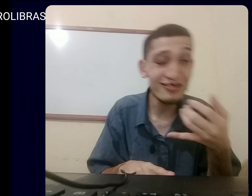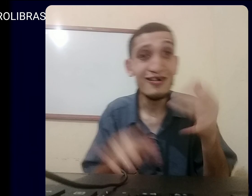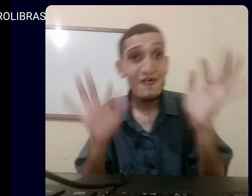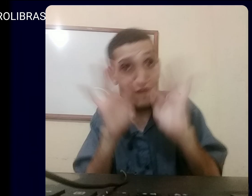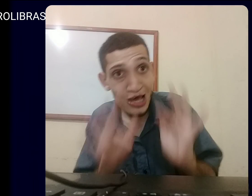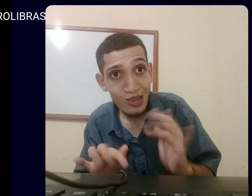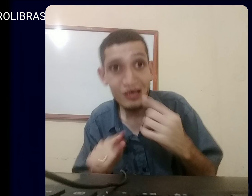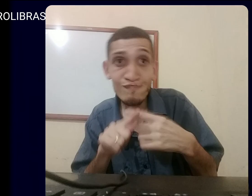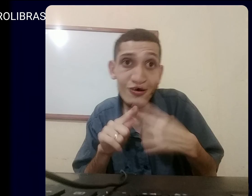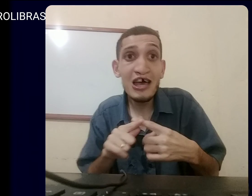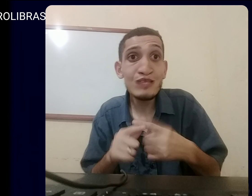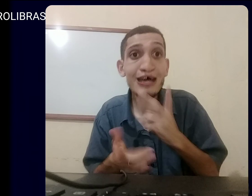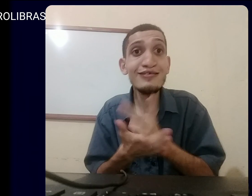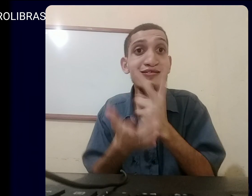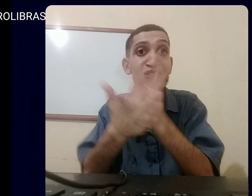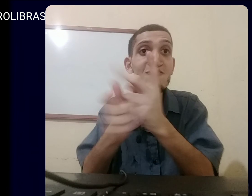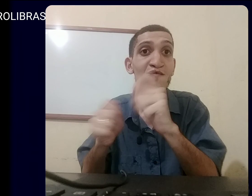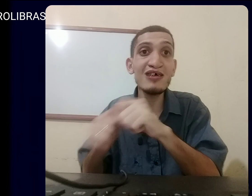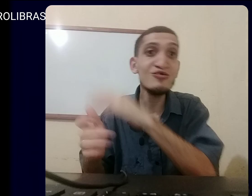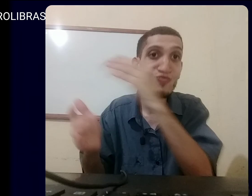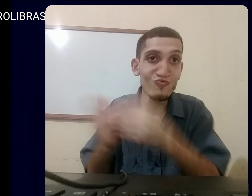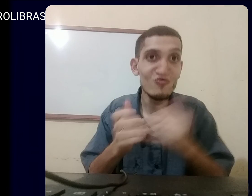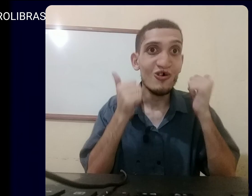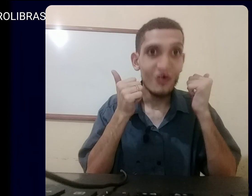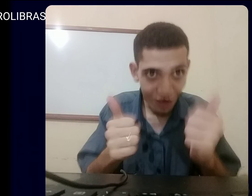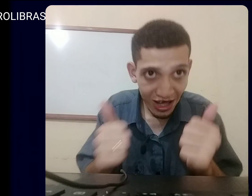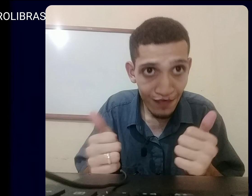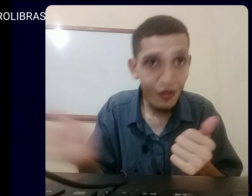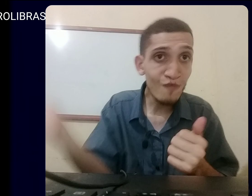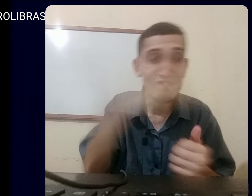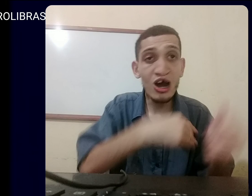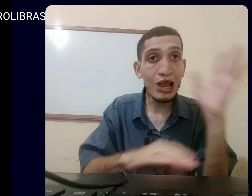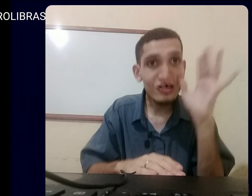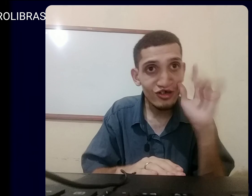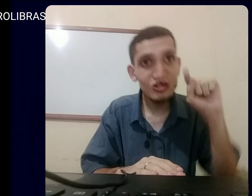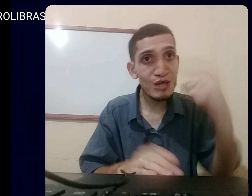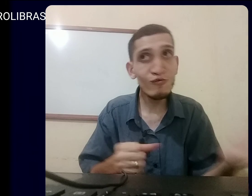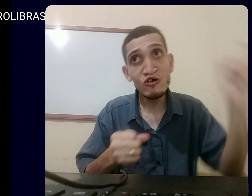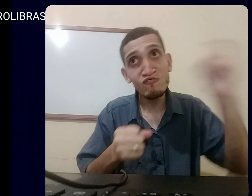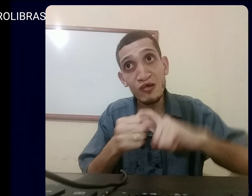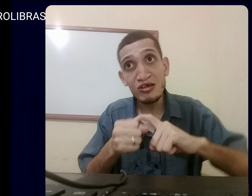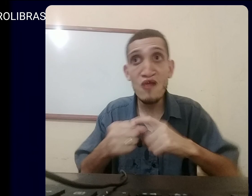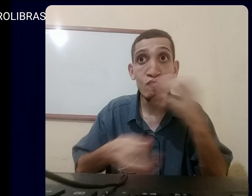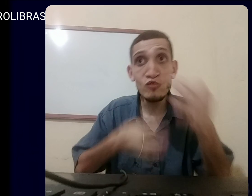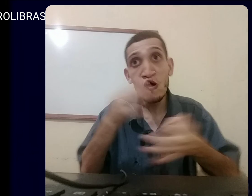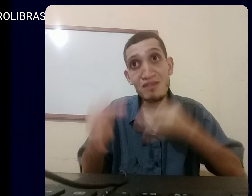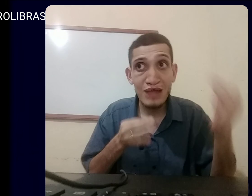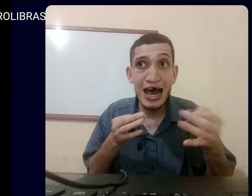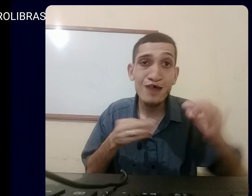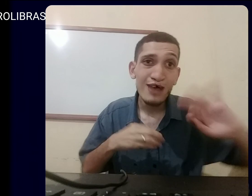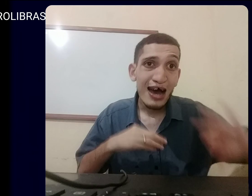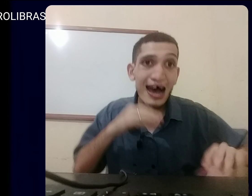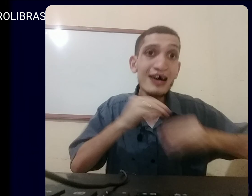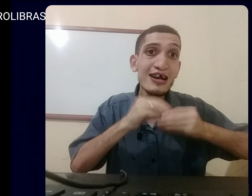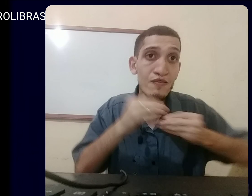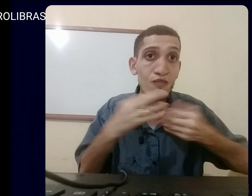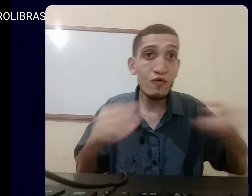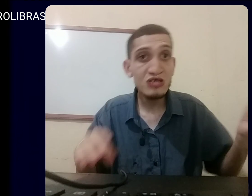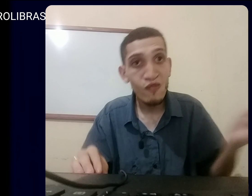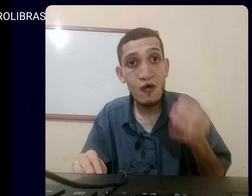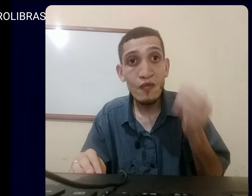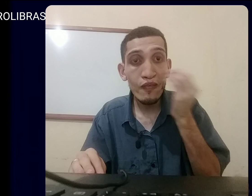demais. Feliz porque a gente tá assistindo aí e vai fazer tudo, ok? Então bora lá assistir e depois eu volto aqui dando uns comentários, a